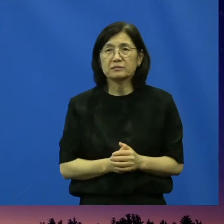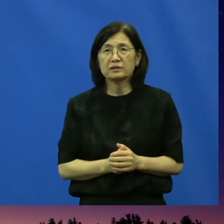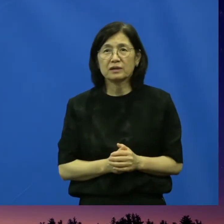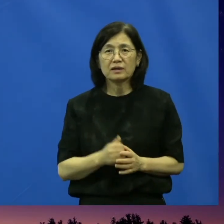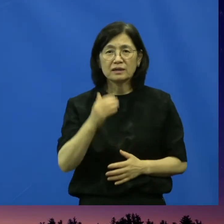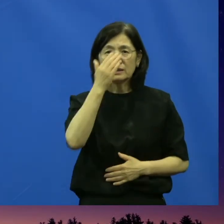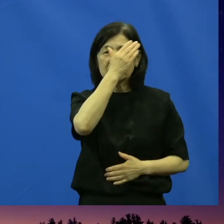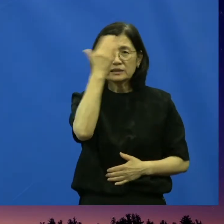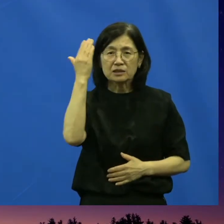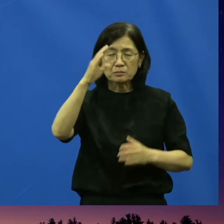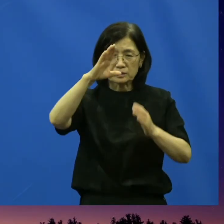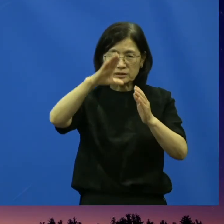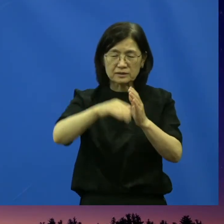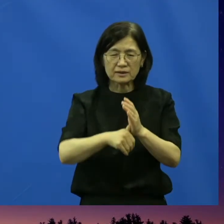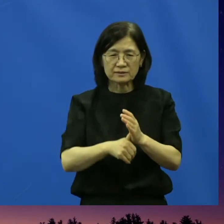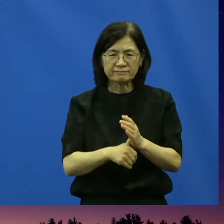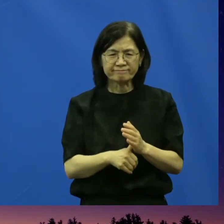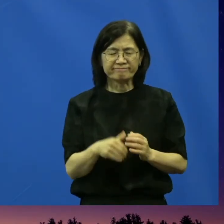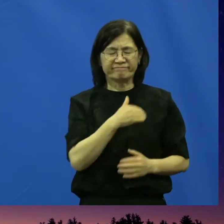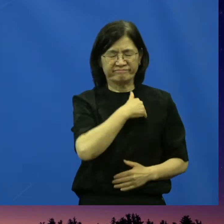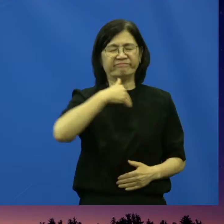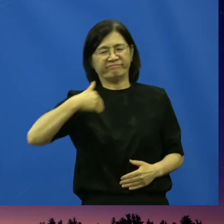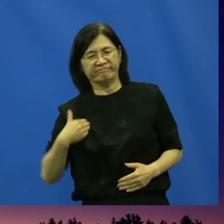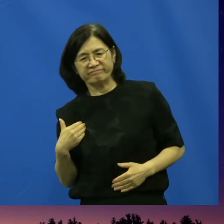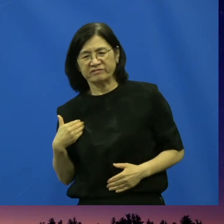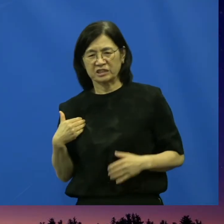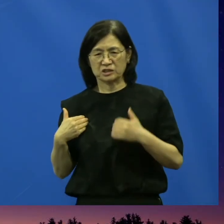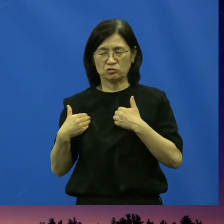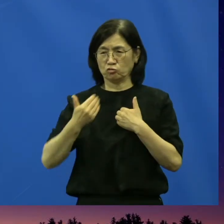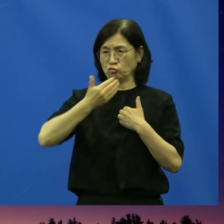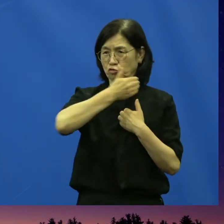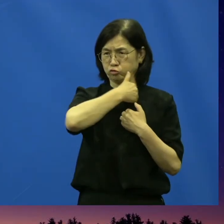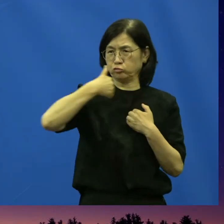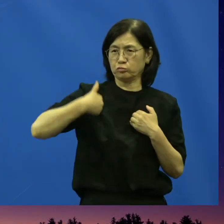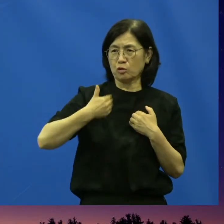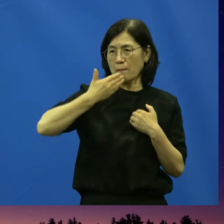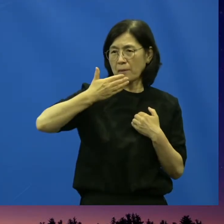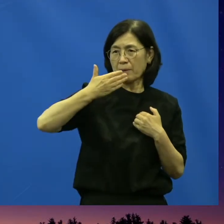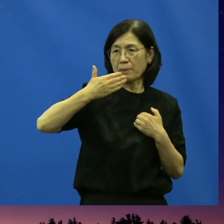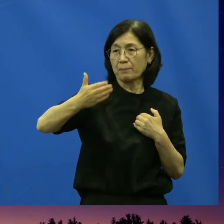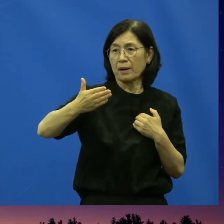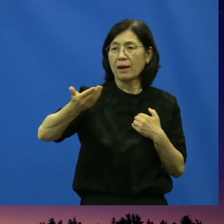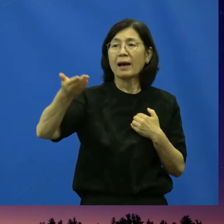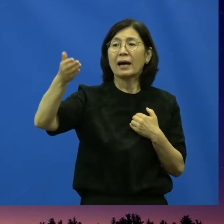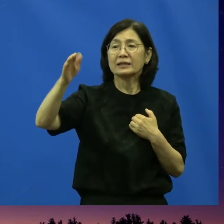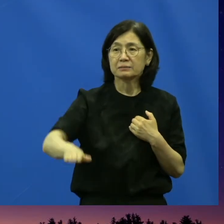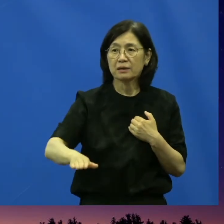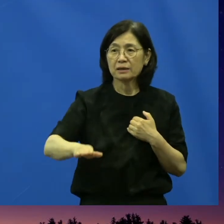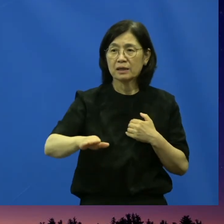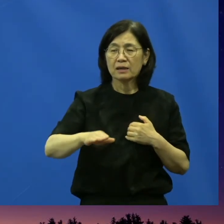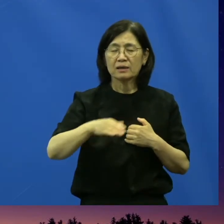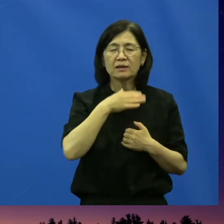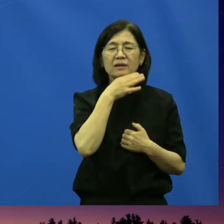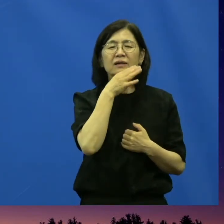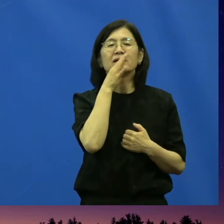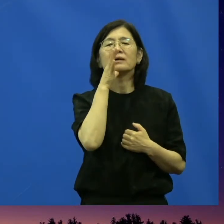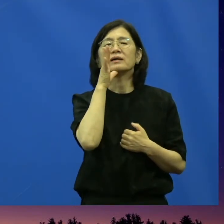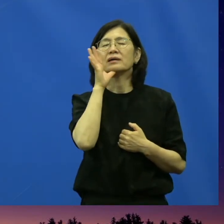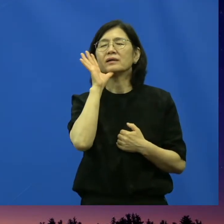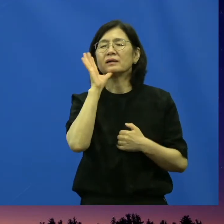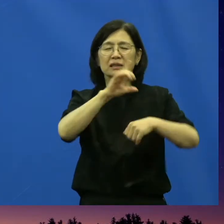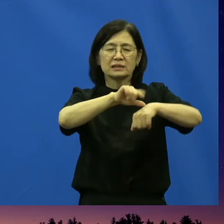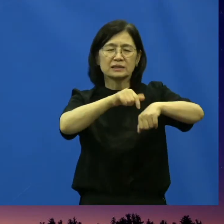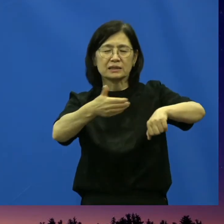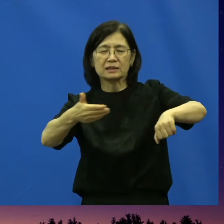자신감이 넘치죠. 근데 여러분, 살아갈수록 자신감이 점점 줄어들어요. 저절로 겸손해져요. 큰 소리 친 만큼 박살이 나요.